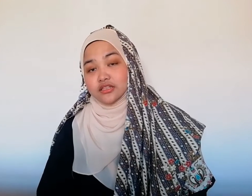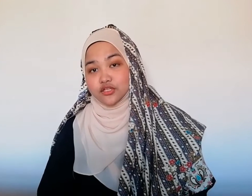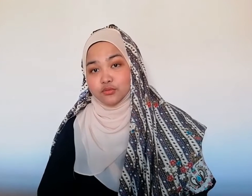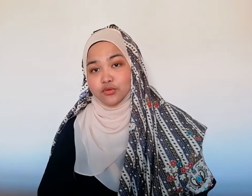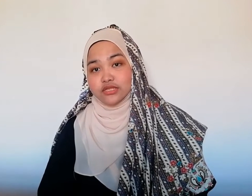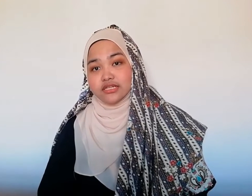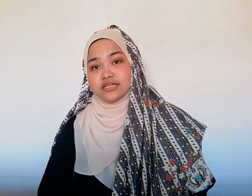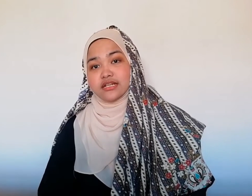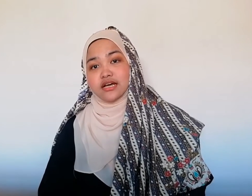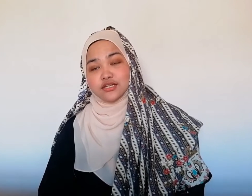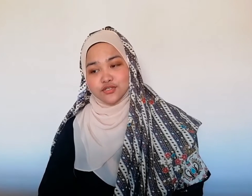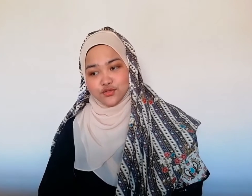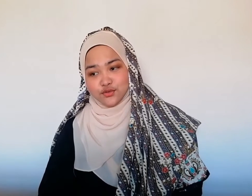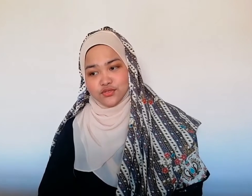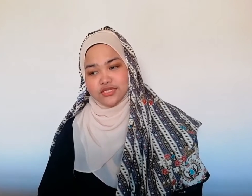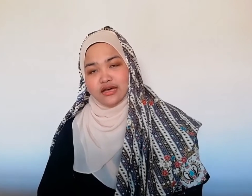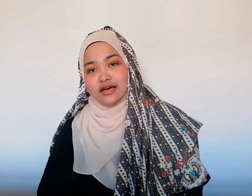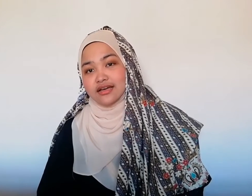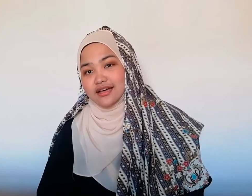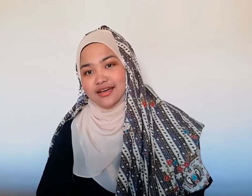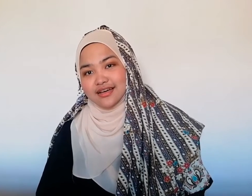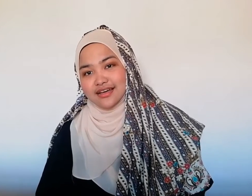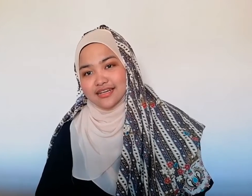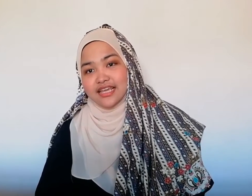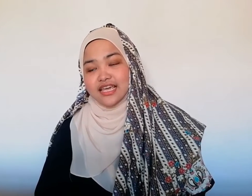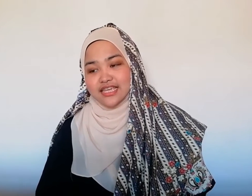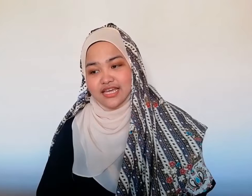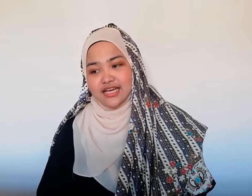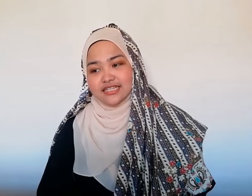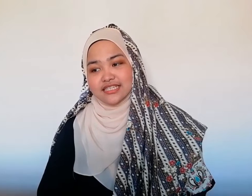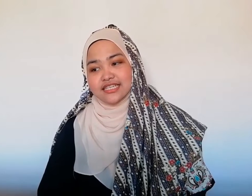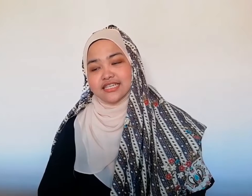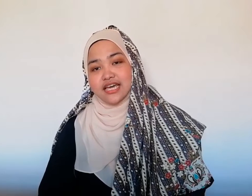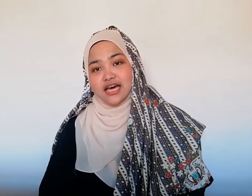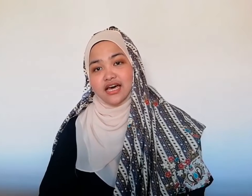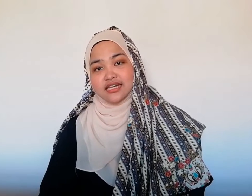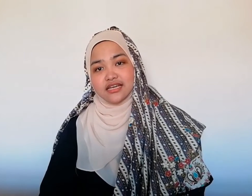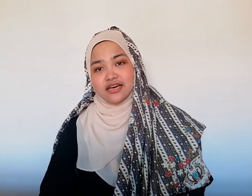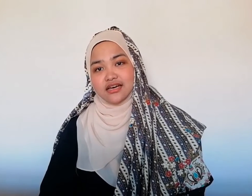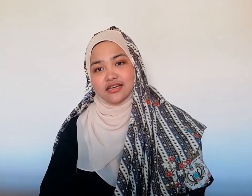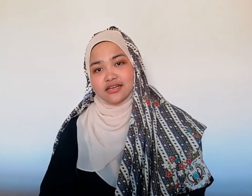8 beradik. Terbuktilah kesusahan yang